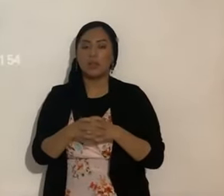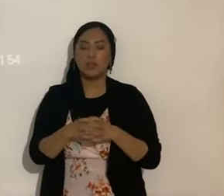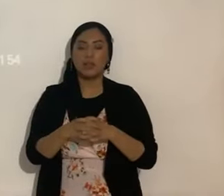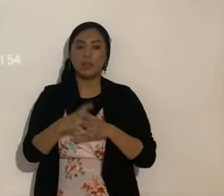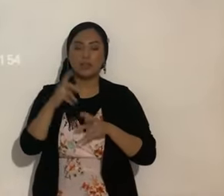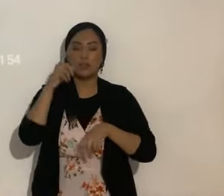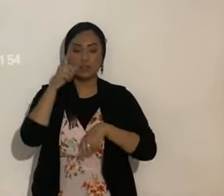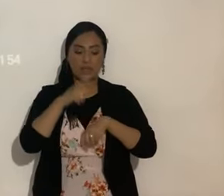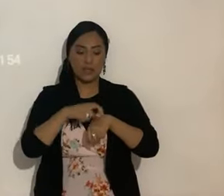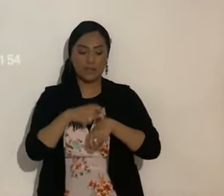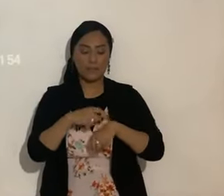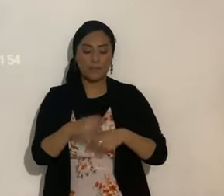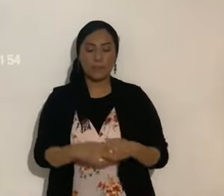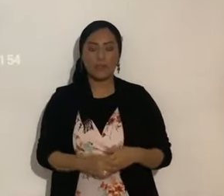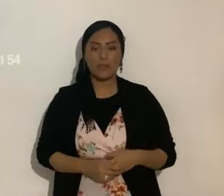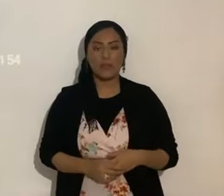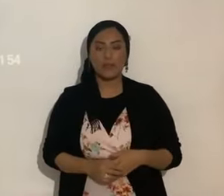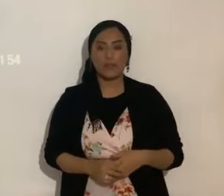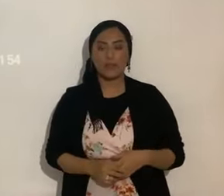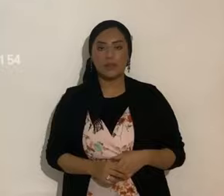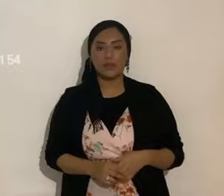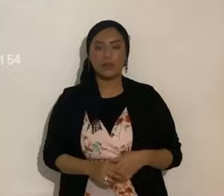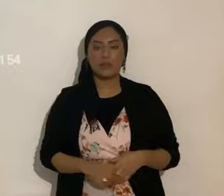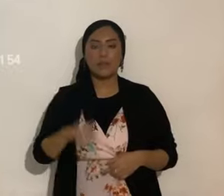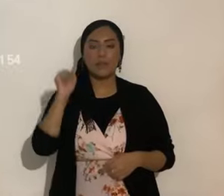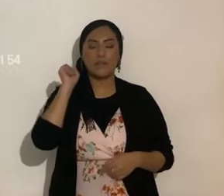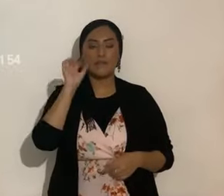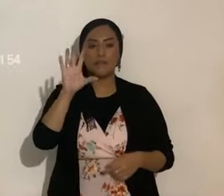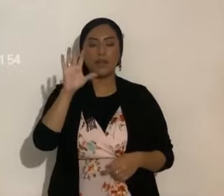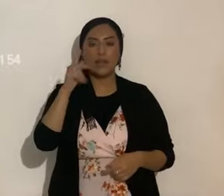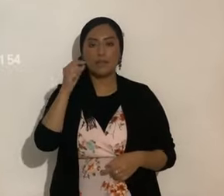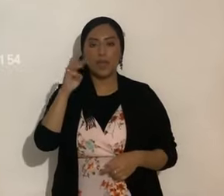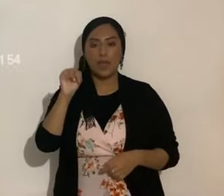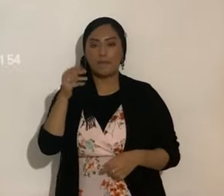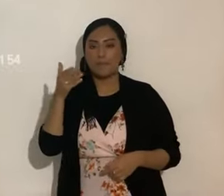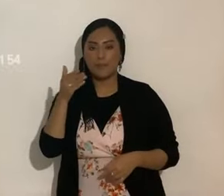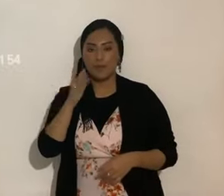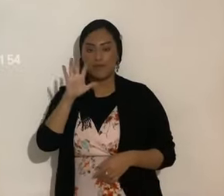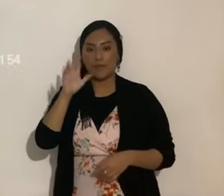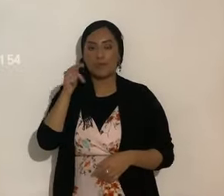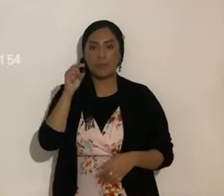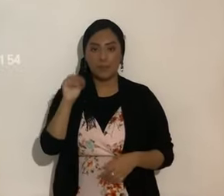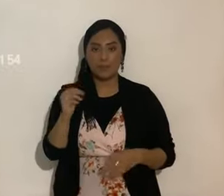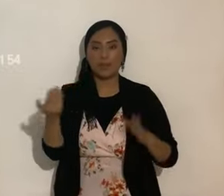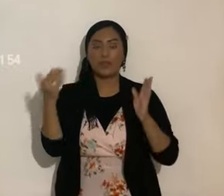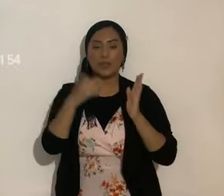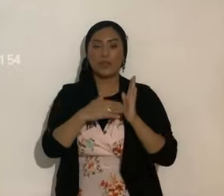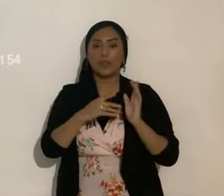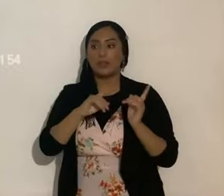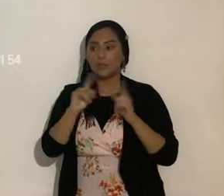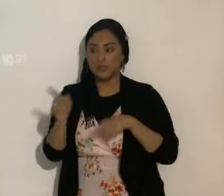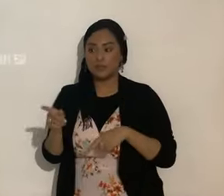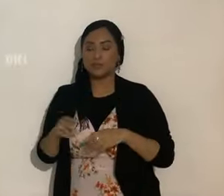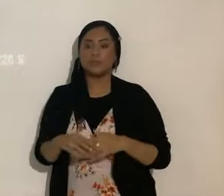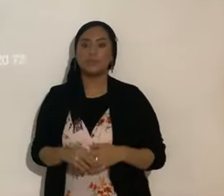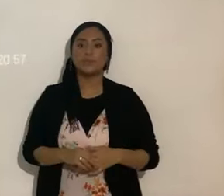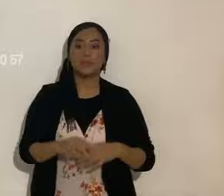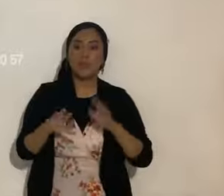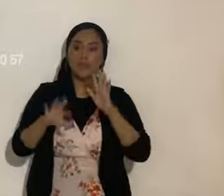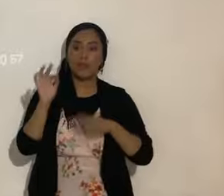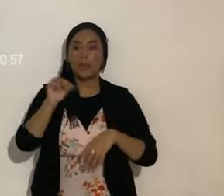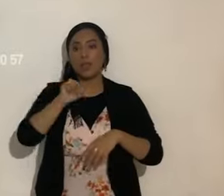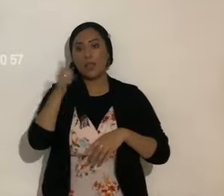la hora undécima, amados, es las 5 de la tarde. 5 de la tarde, para que lo anoten. Halló a